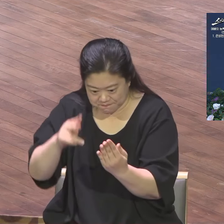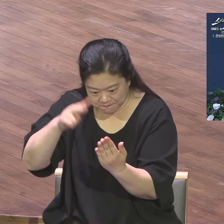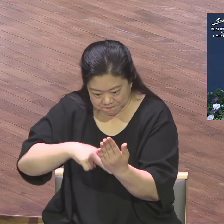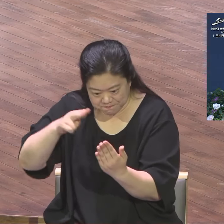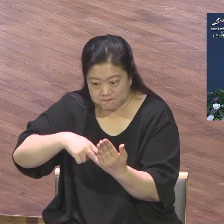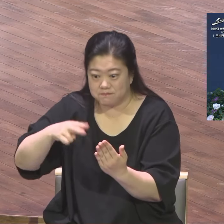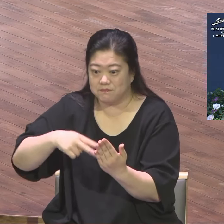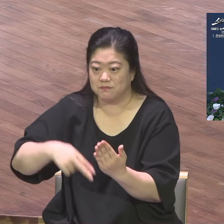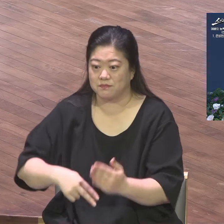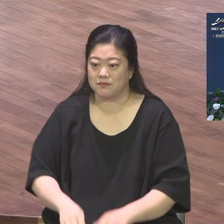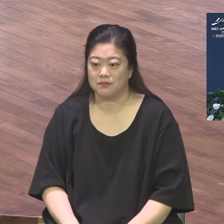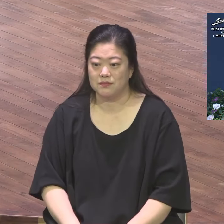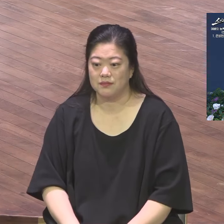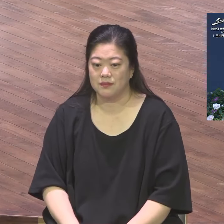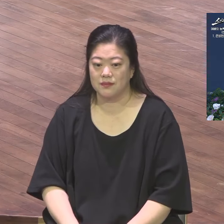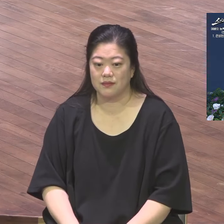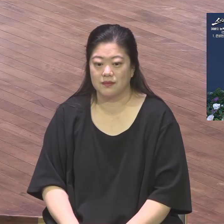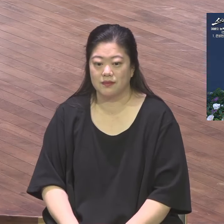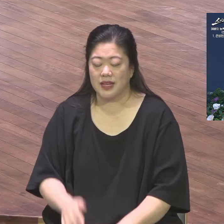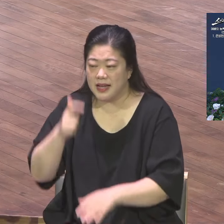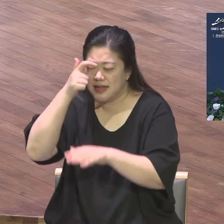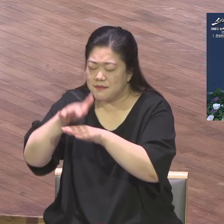없도록. 하나님 앞에 온전히 예배 드릴 수